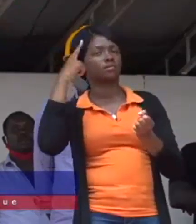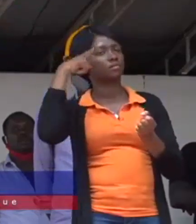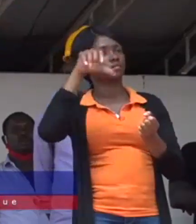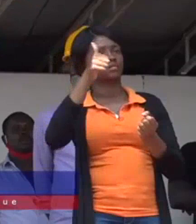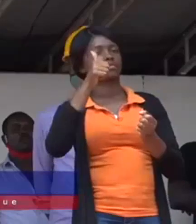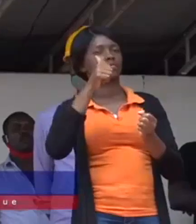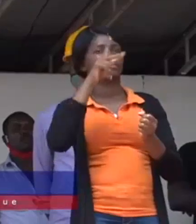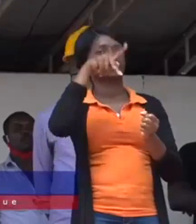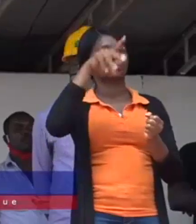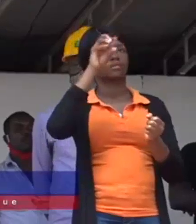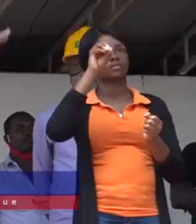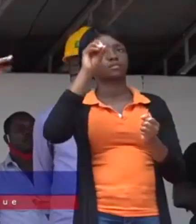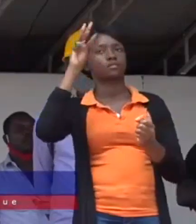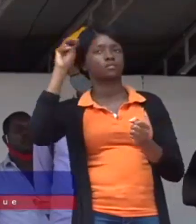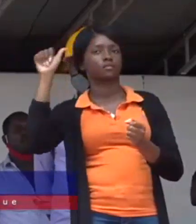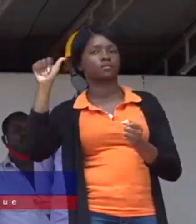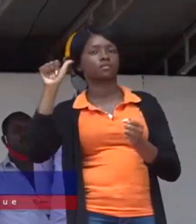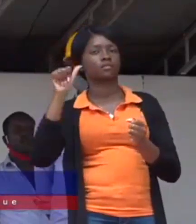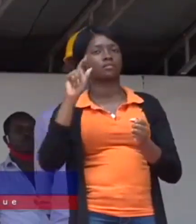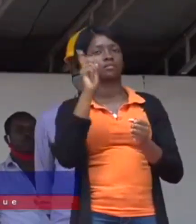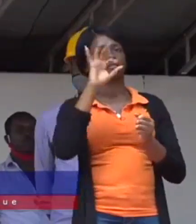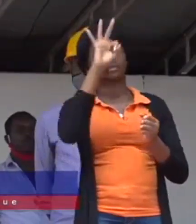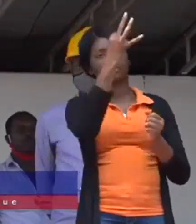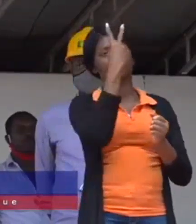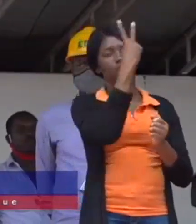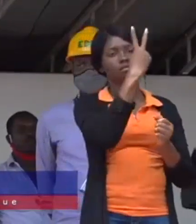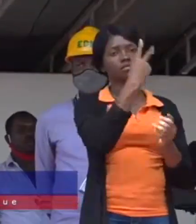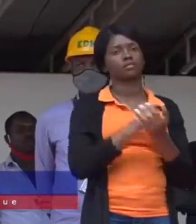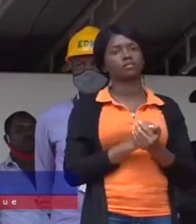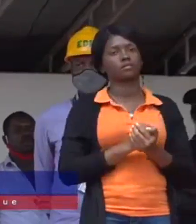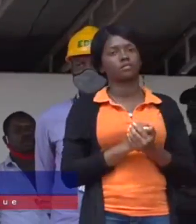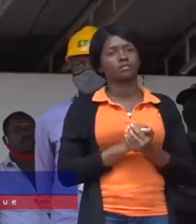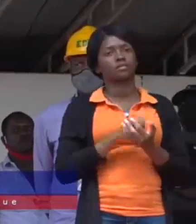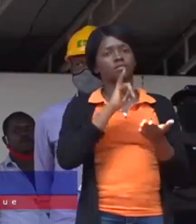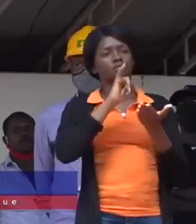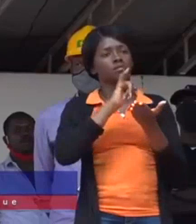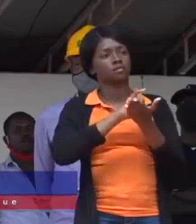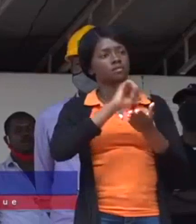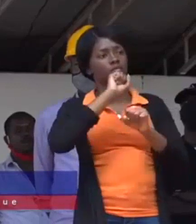sont compagnies françaises, pas bien 10 000. Deux graines, et bien ça qui travaille sous